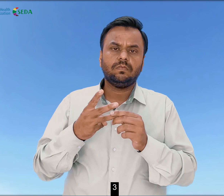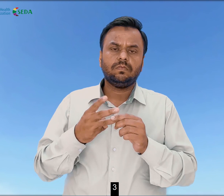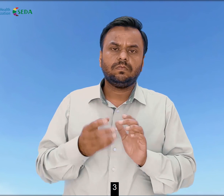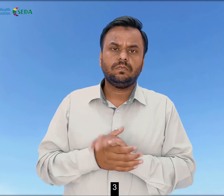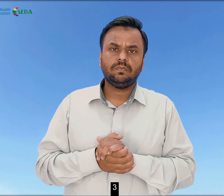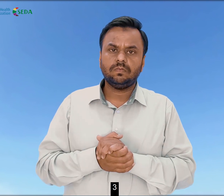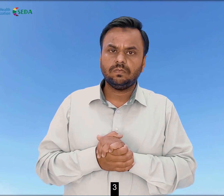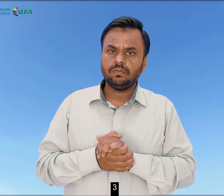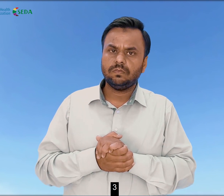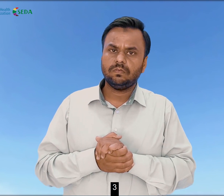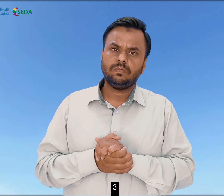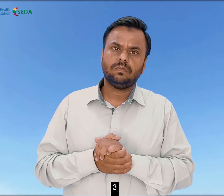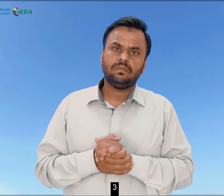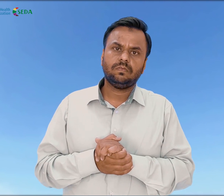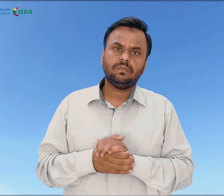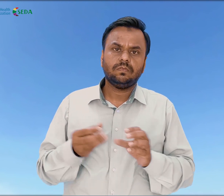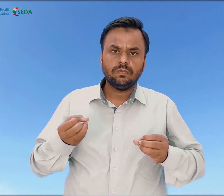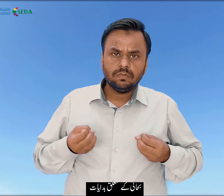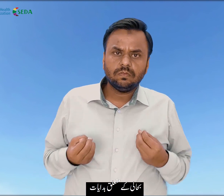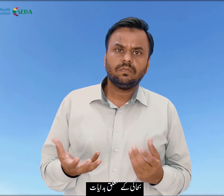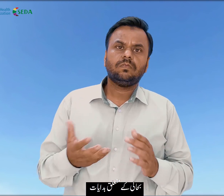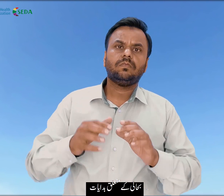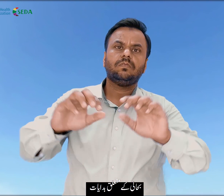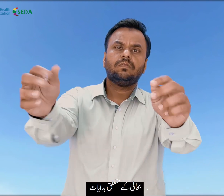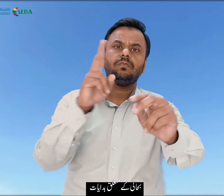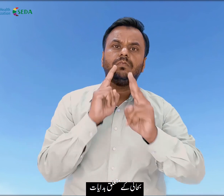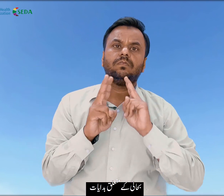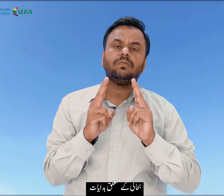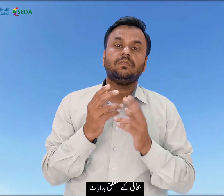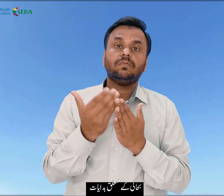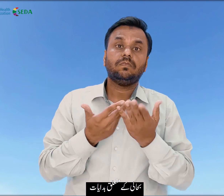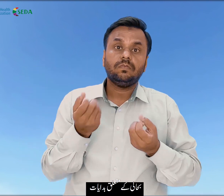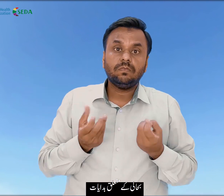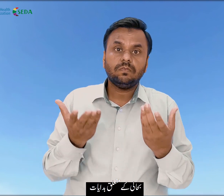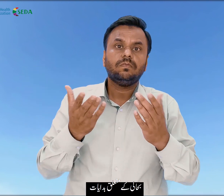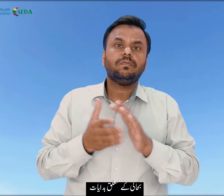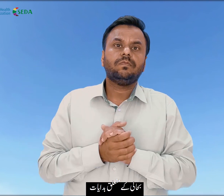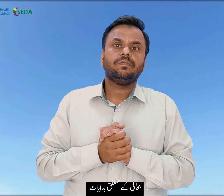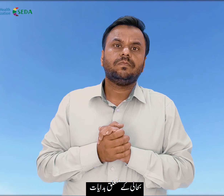نمبر 3، بحالی کے متعلق ہدایات۔